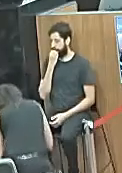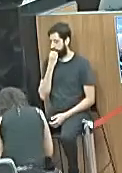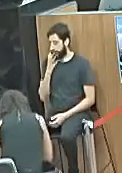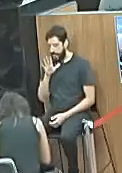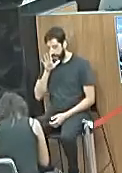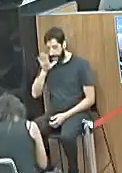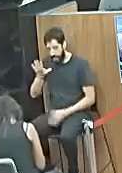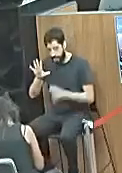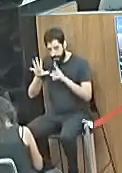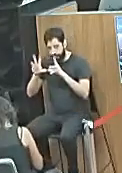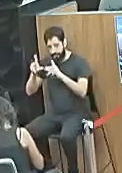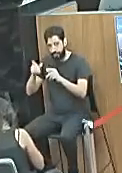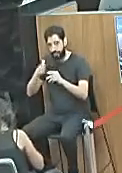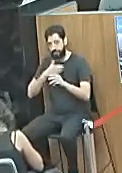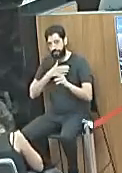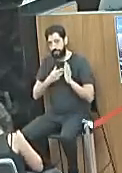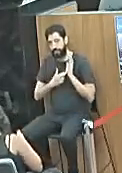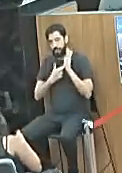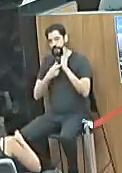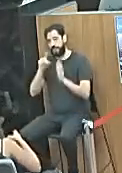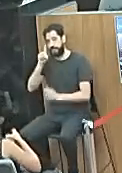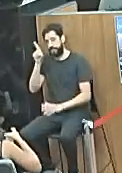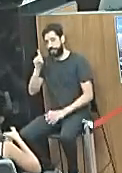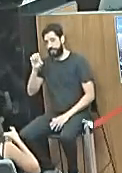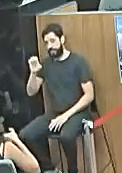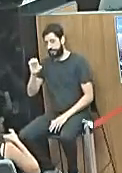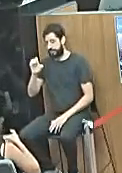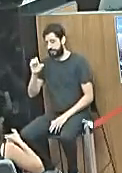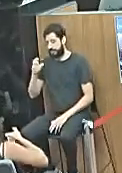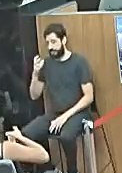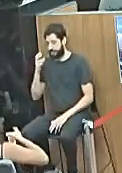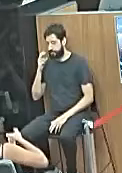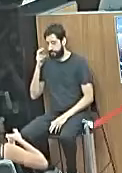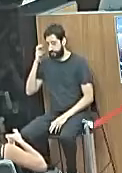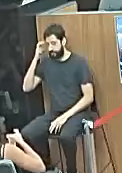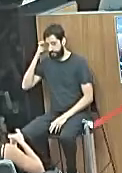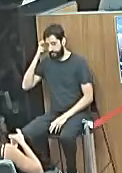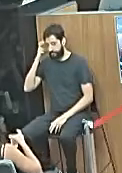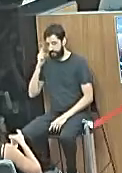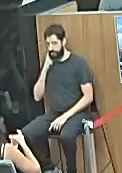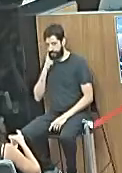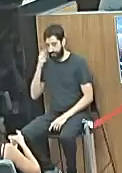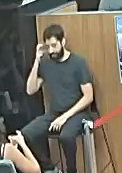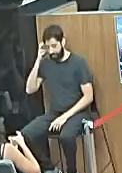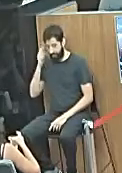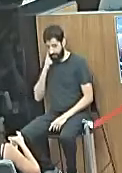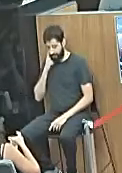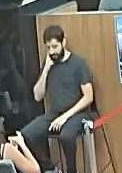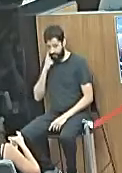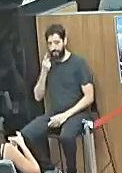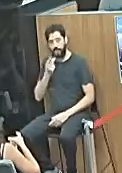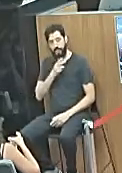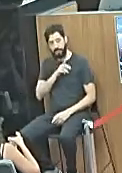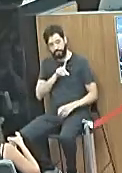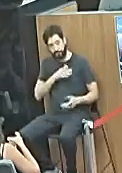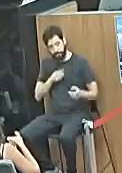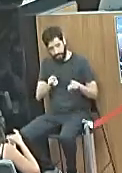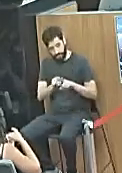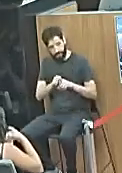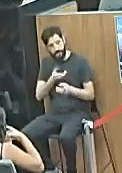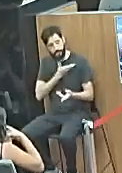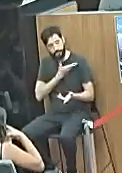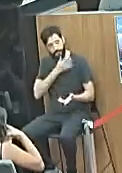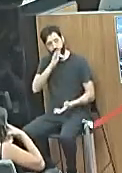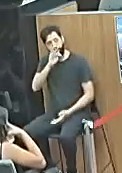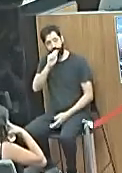josé guilherme cumprimento à mesa e em nome do meu amigo fabiasnki sair